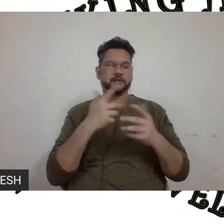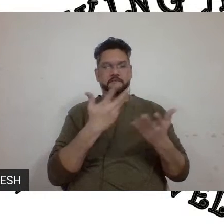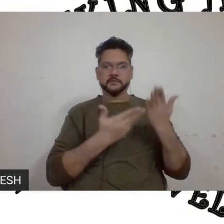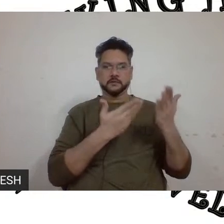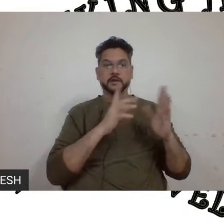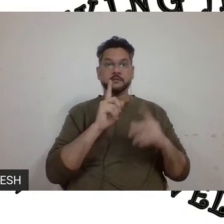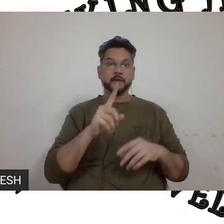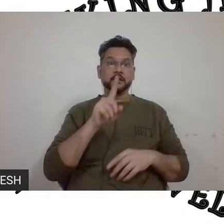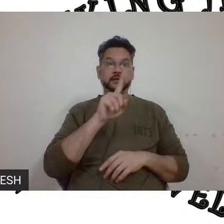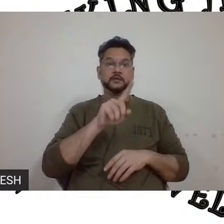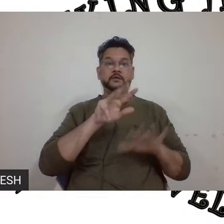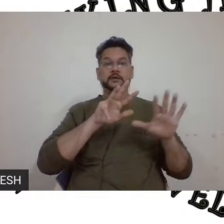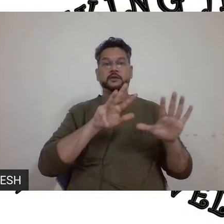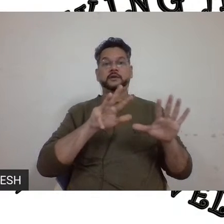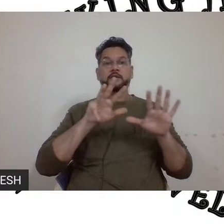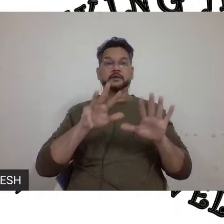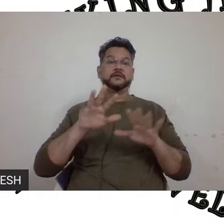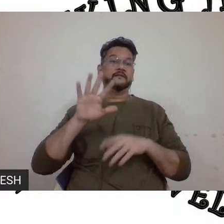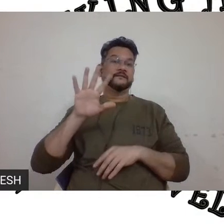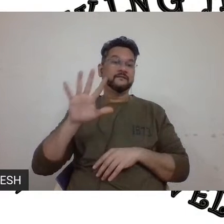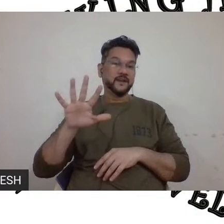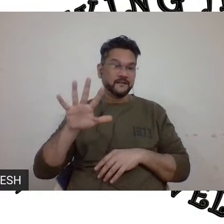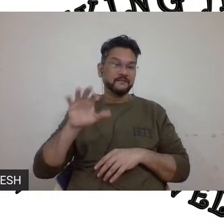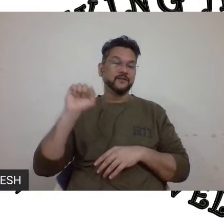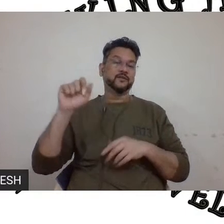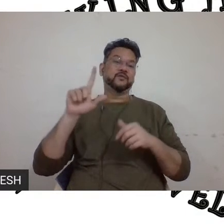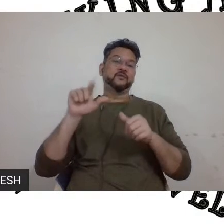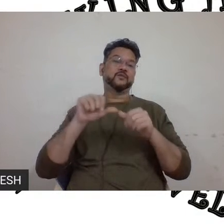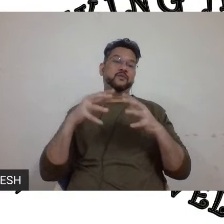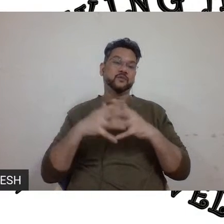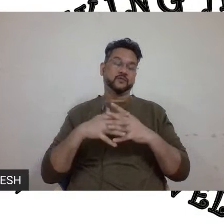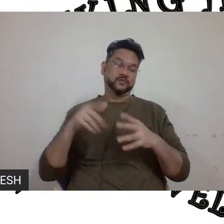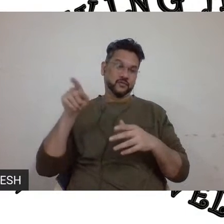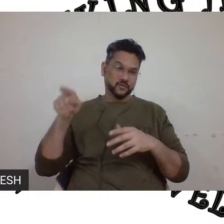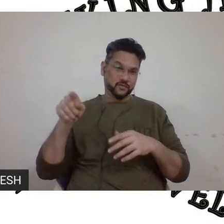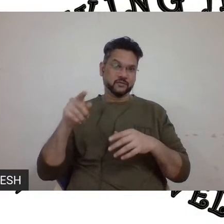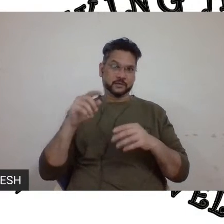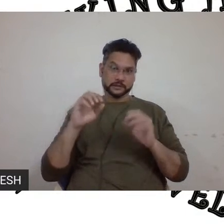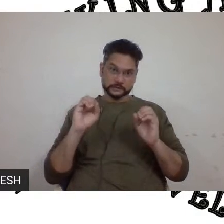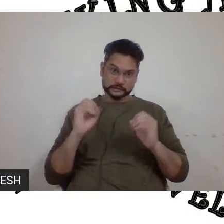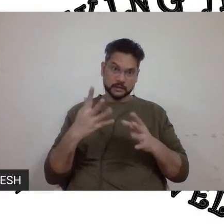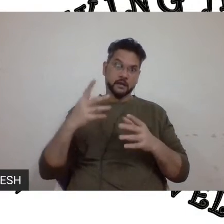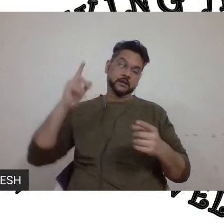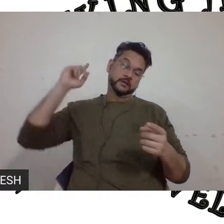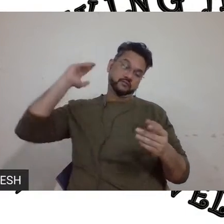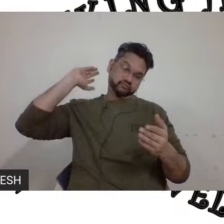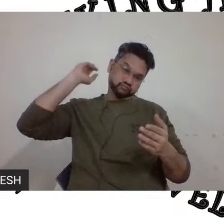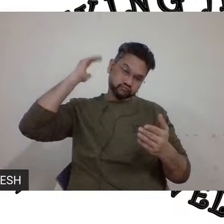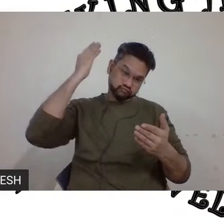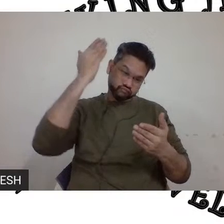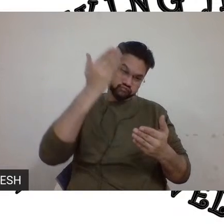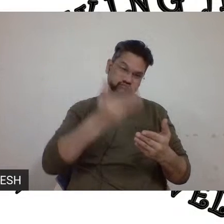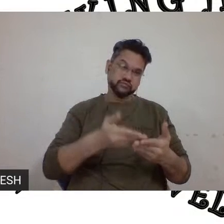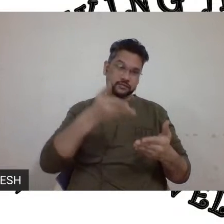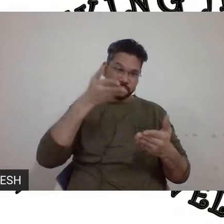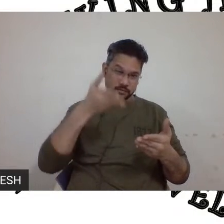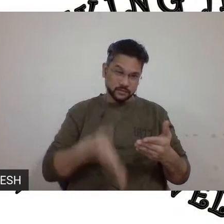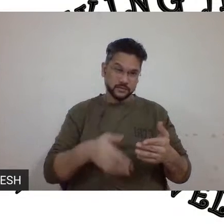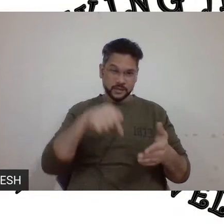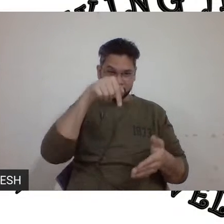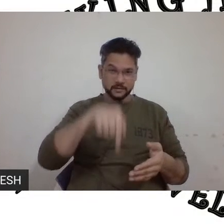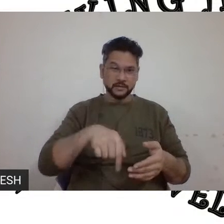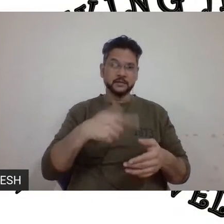तो 1995 एक्ट के से आज तक जितनी भी इस देश में किसी भी सेक्टर में जॉब क्रिएट हुई